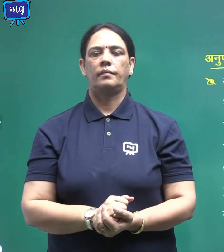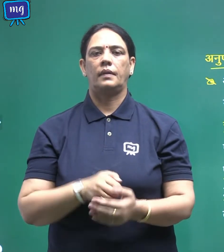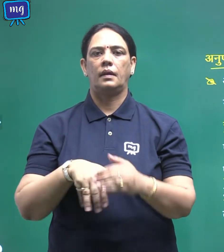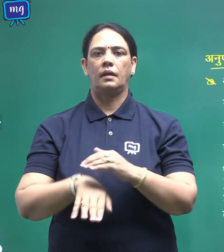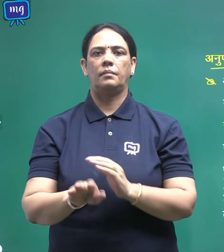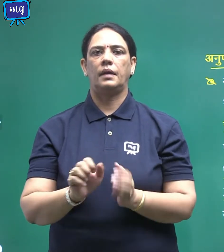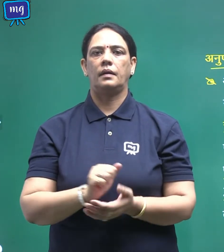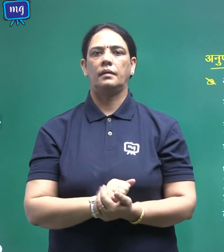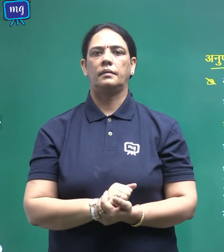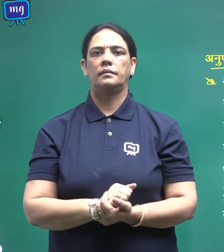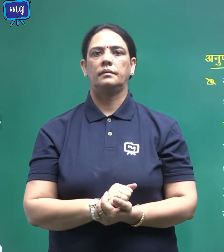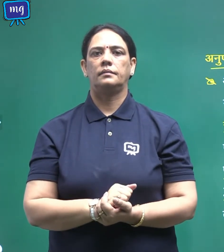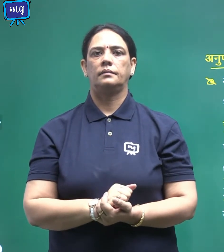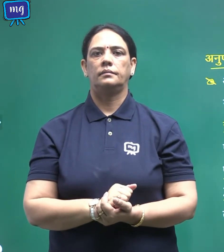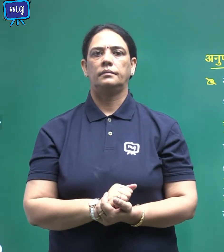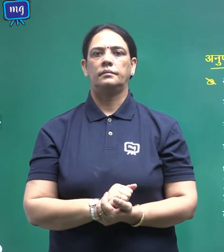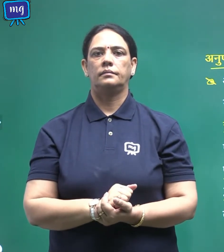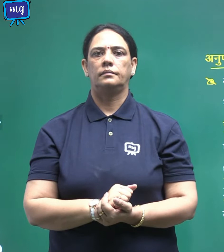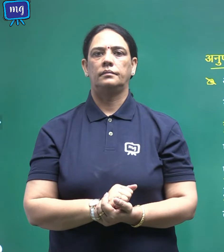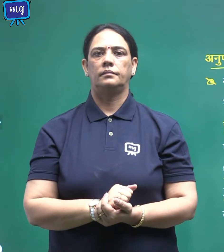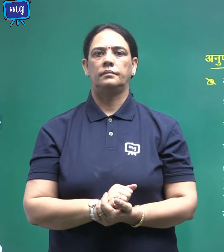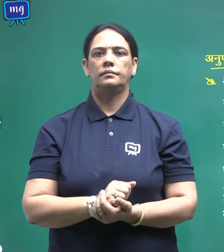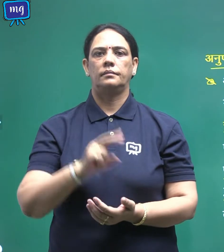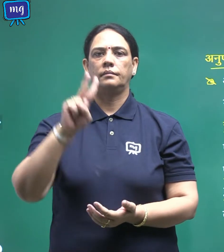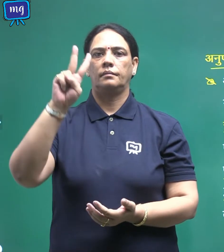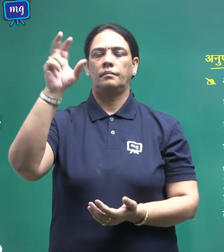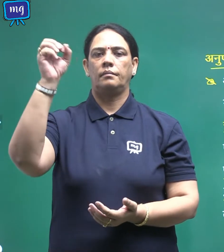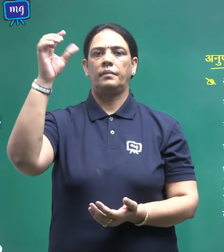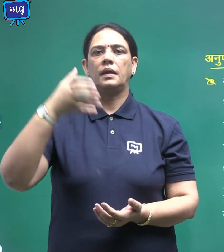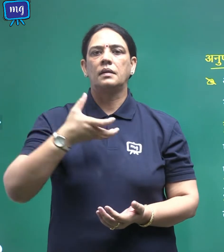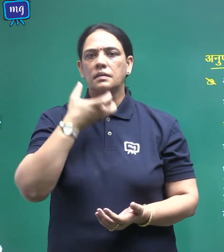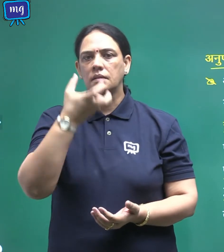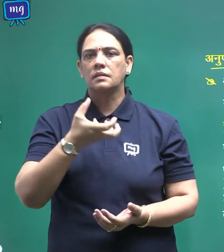इनमें 20 सेब